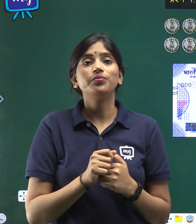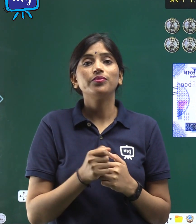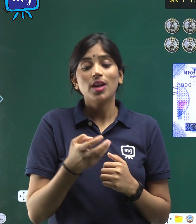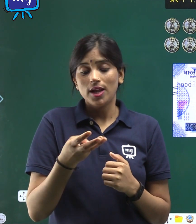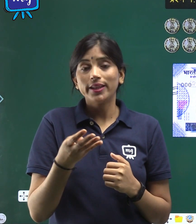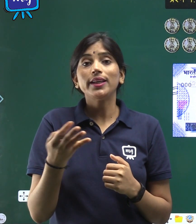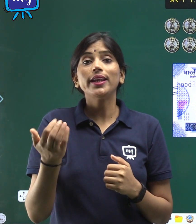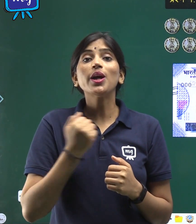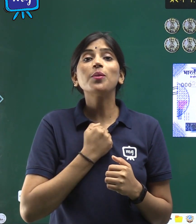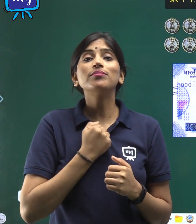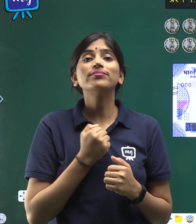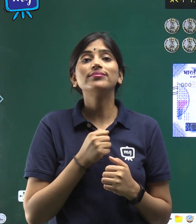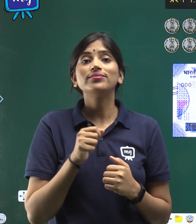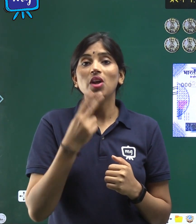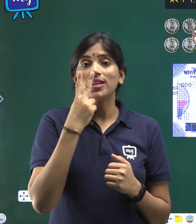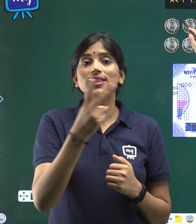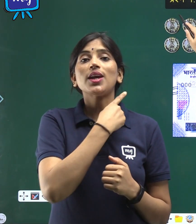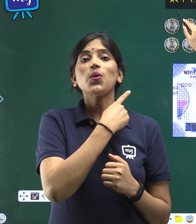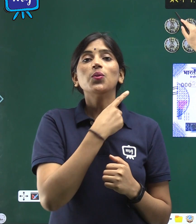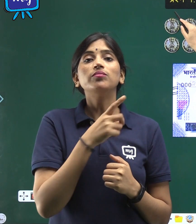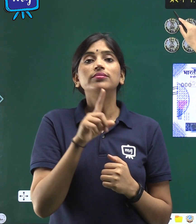गिने हम। देखो,